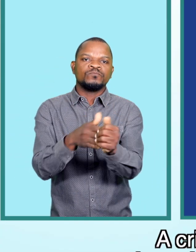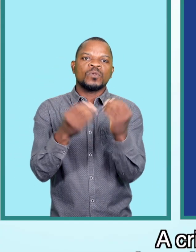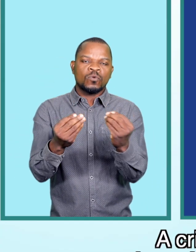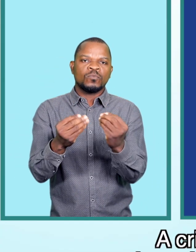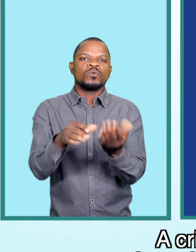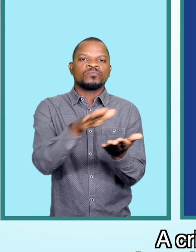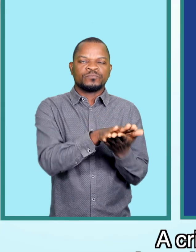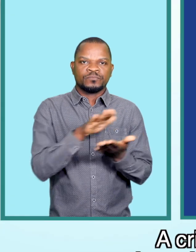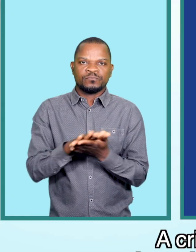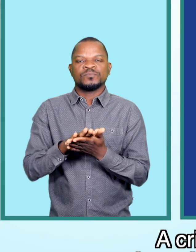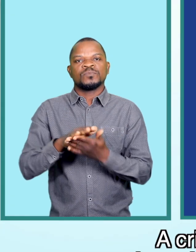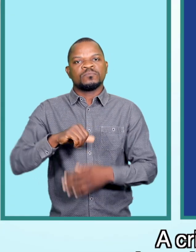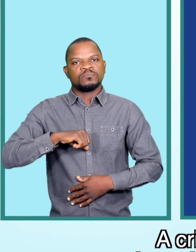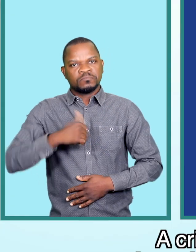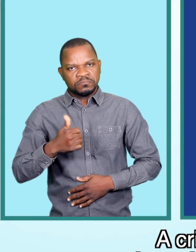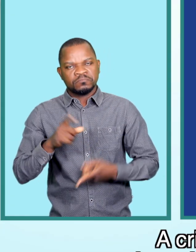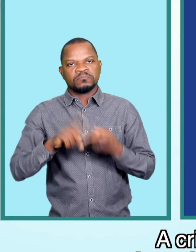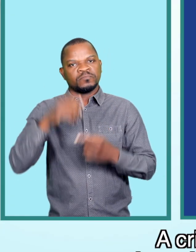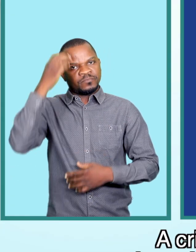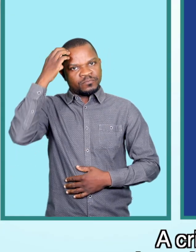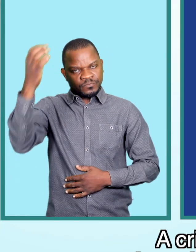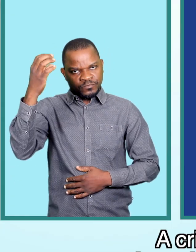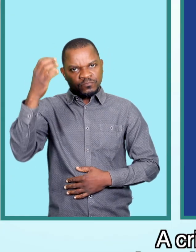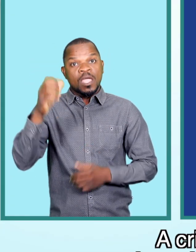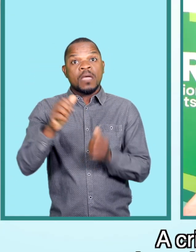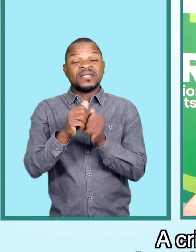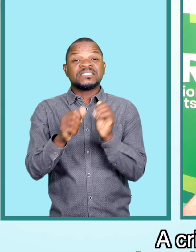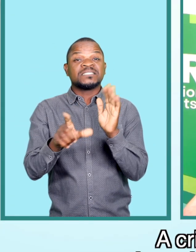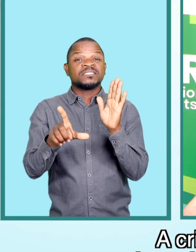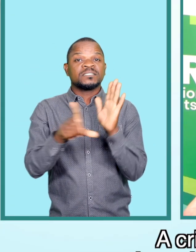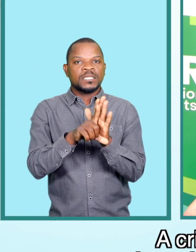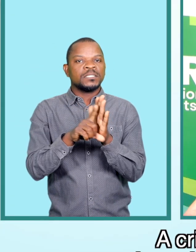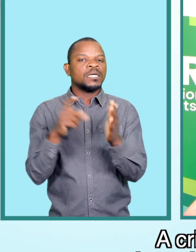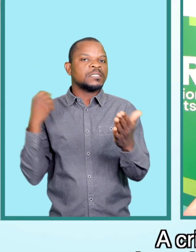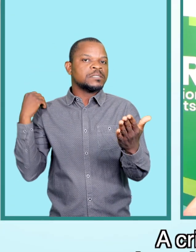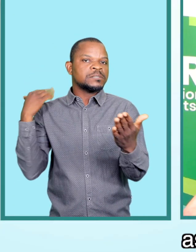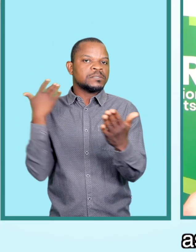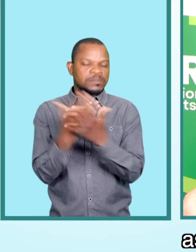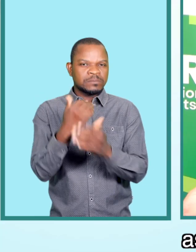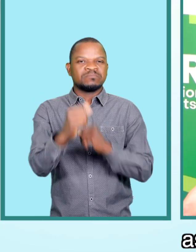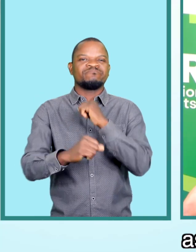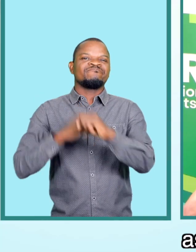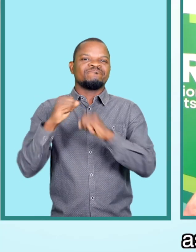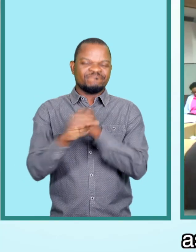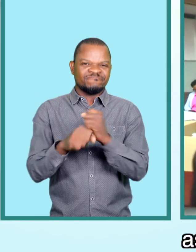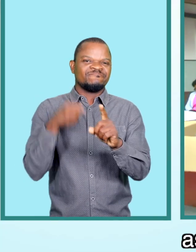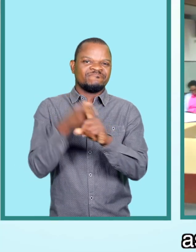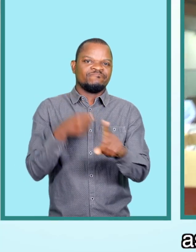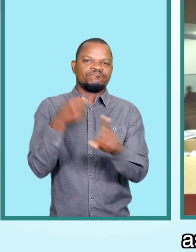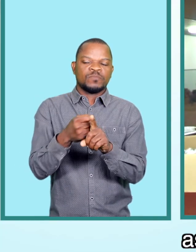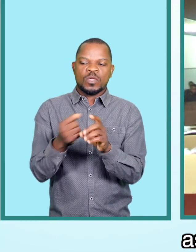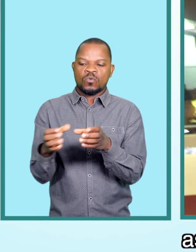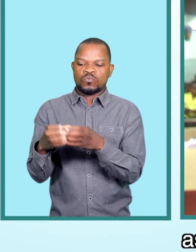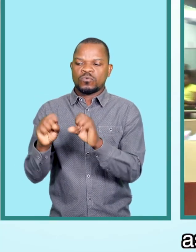A criação desta lei foi resultado de muitos anos de luta do movimento associativo, com destaque para o papel do